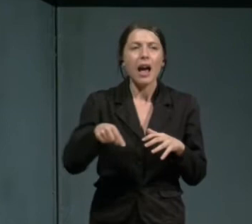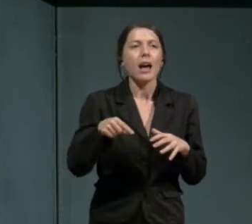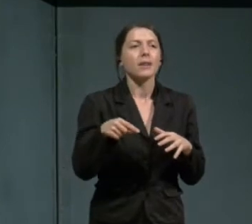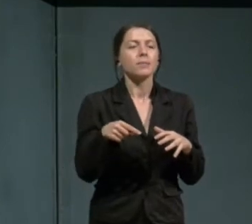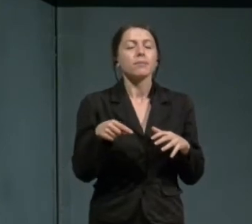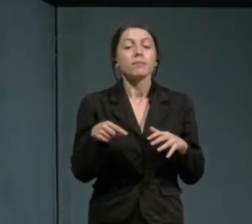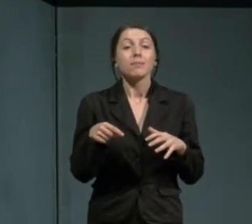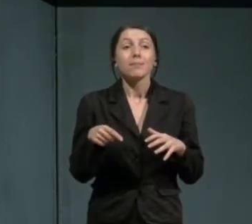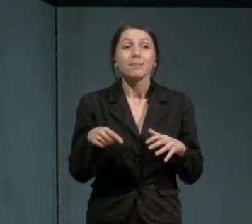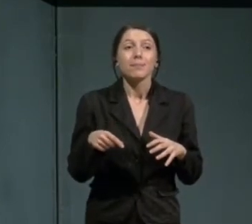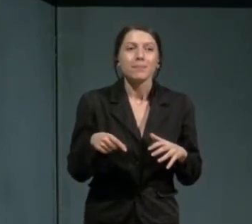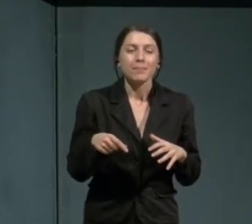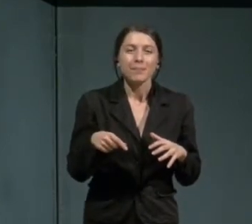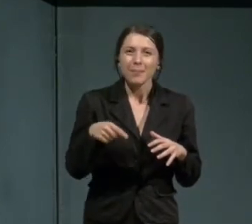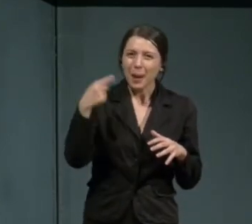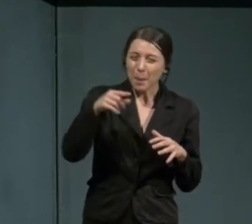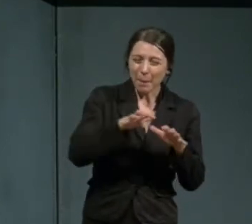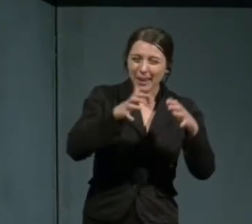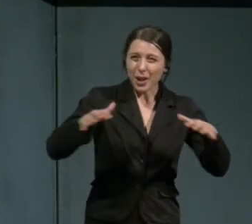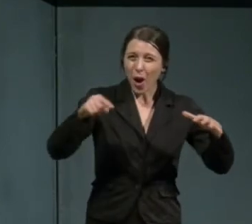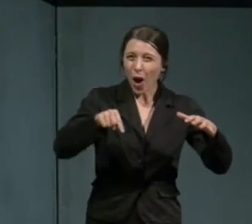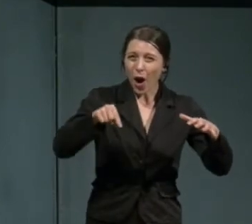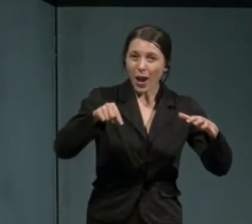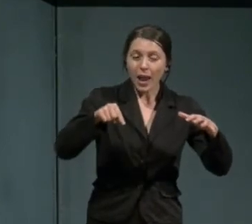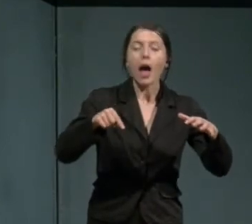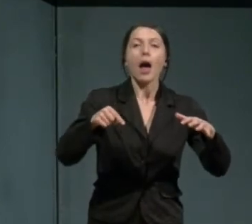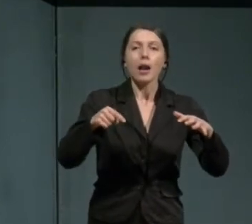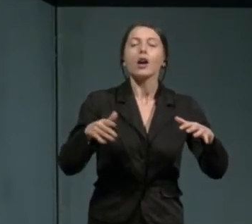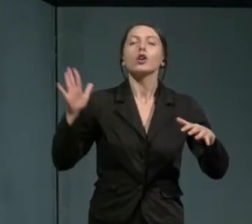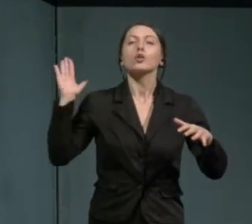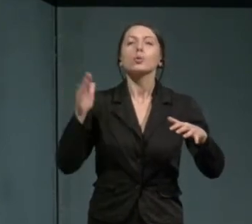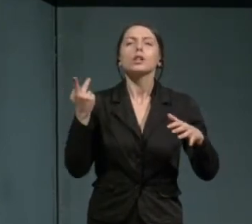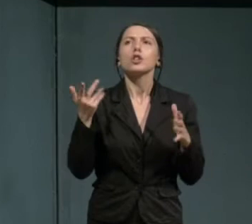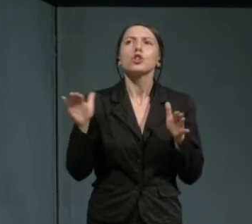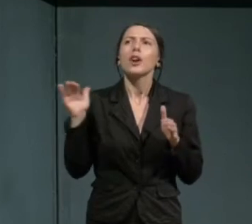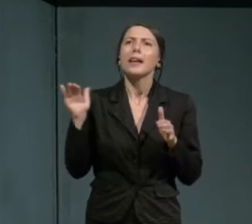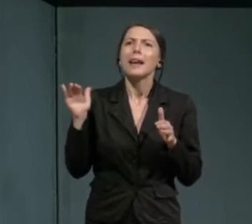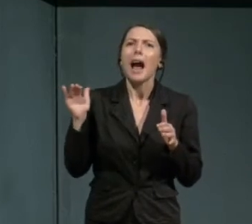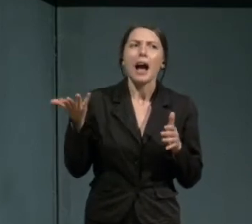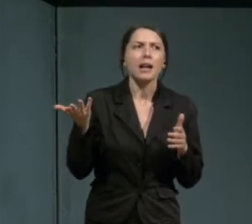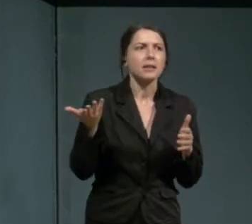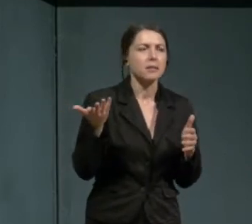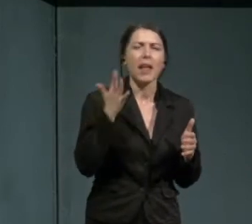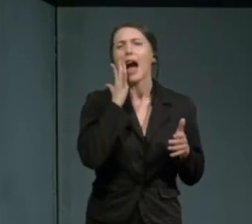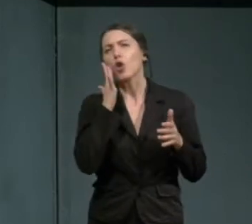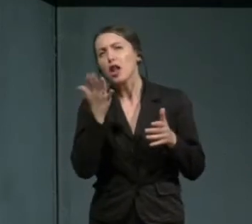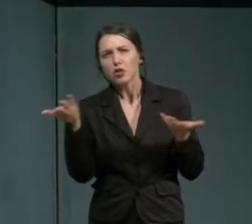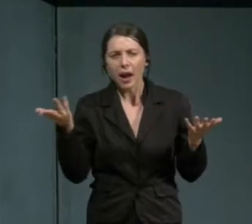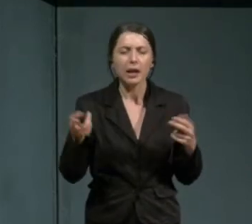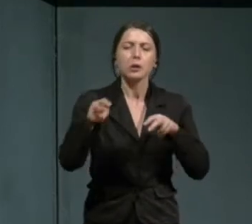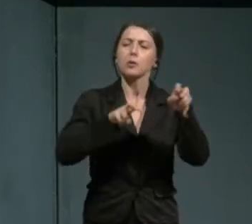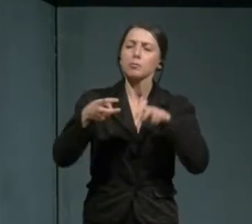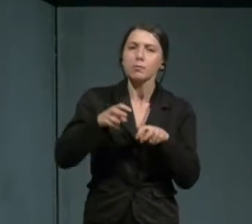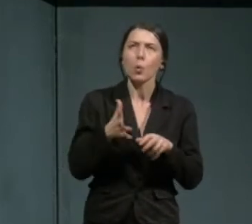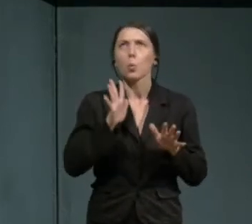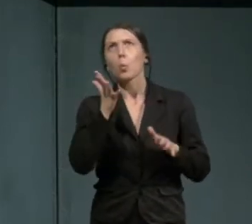su questa scogliera si ritrovano quotidianamente un gruppo di ragazzini di ragazzini di adolescenti che hanno tra i 15